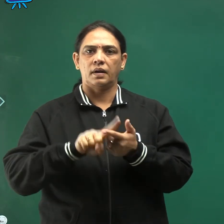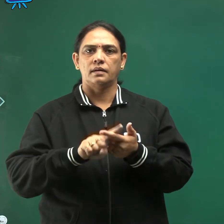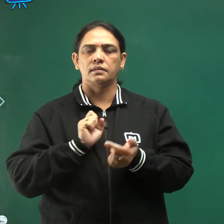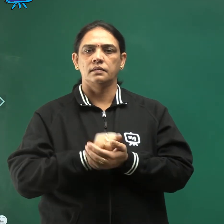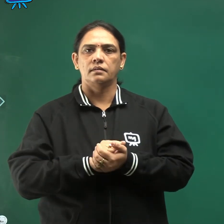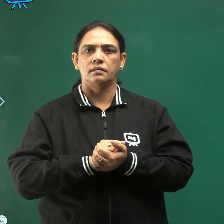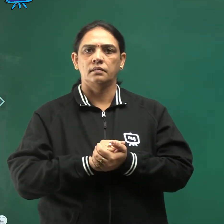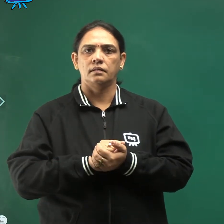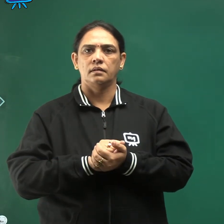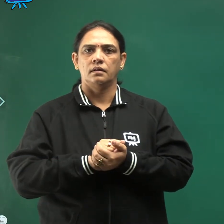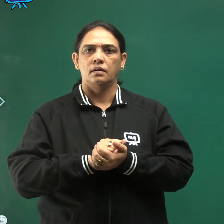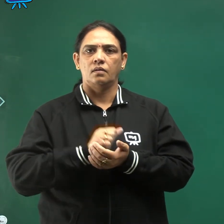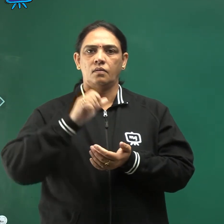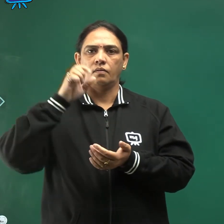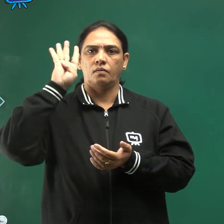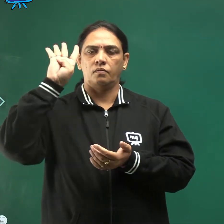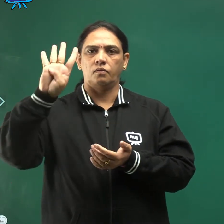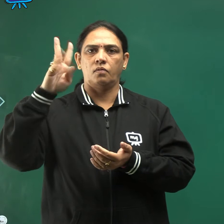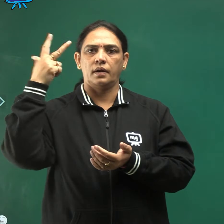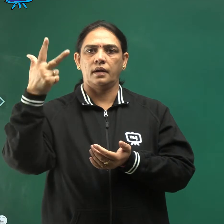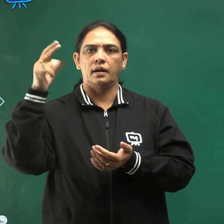प्लस 480